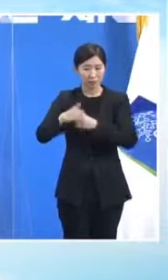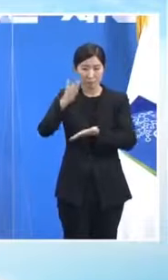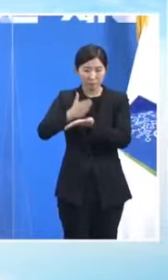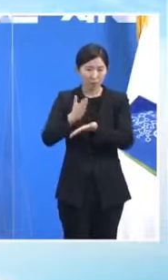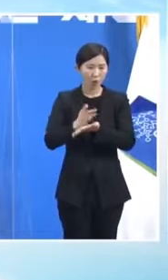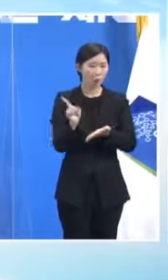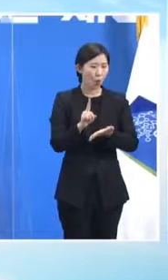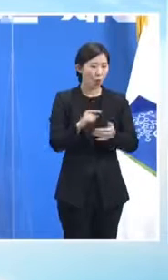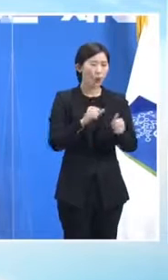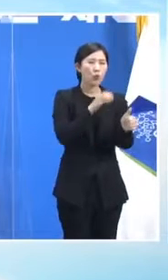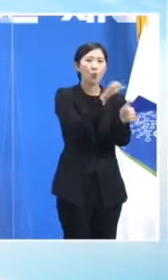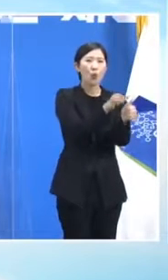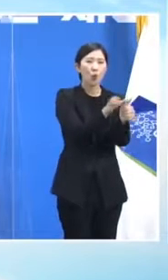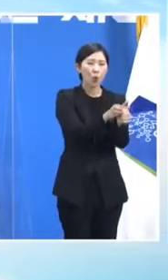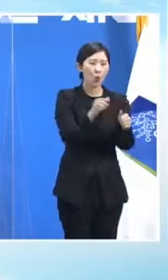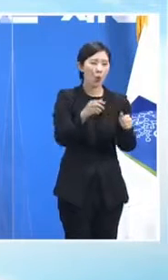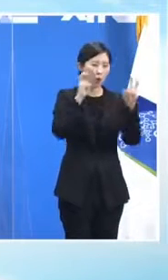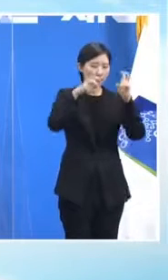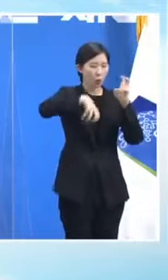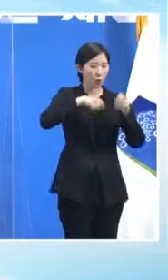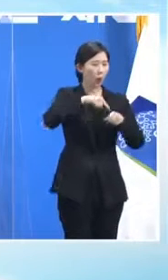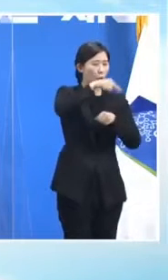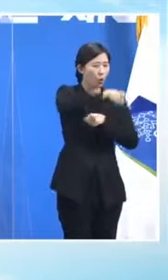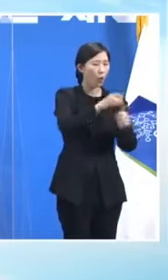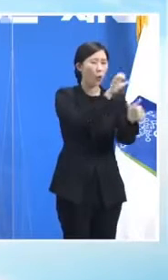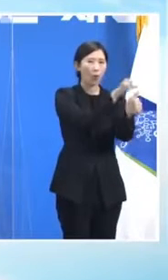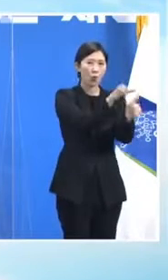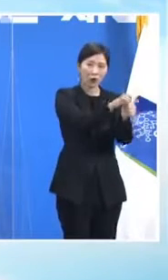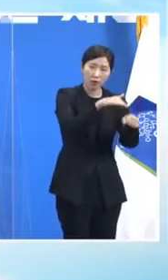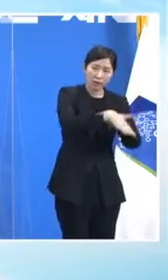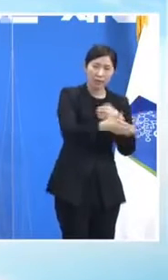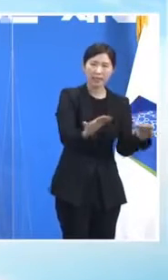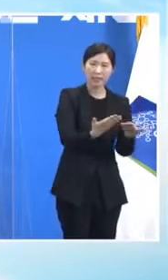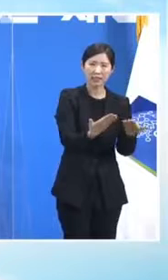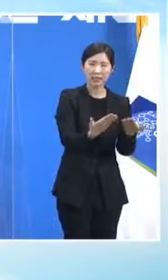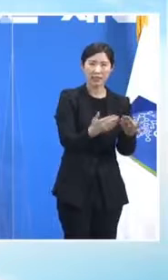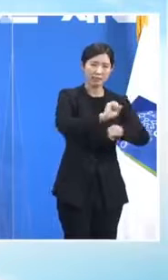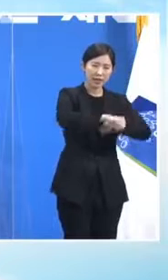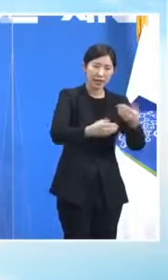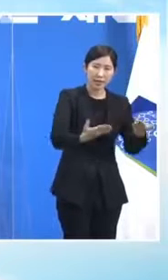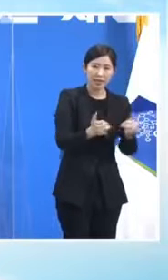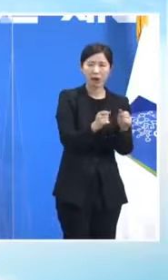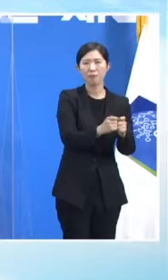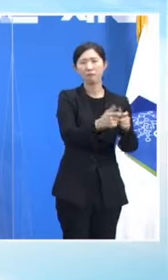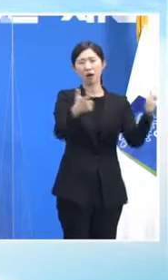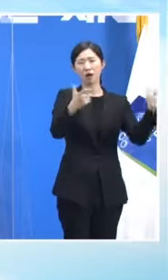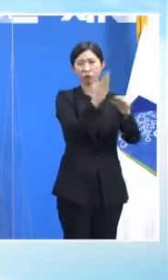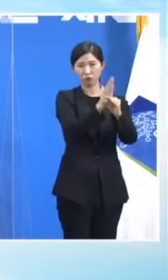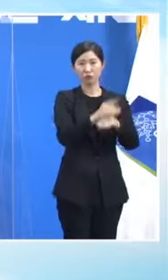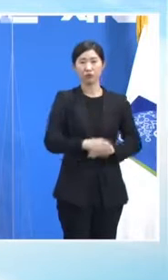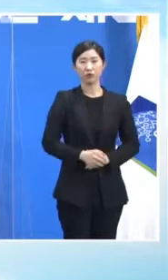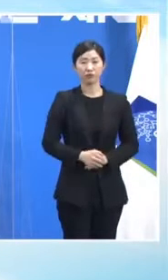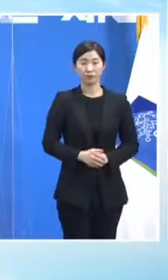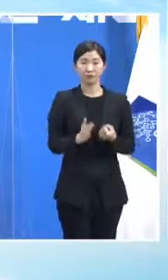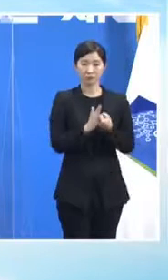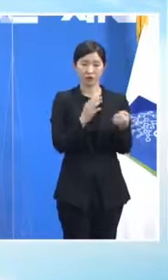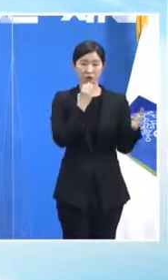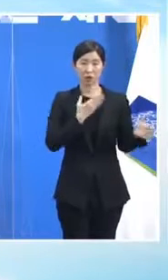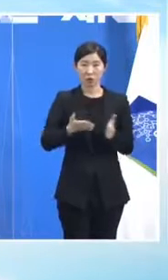일자리가 확산되고 있는 상황입니다. 경기도는 제일 먼저 이들이 사회적 안전망 안으로 들어올 수